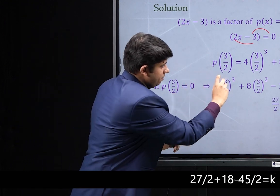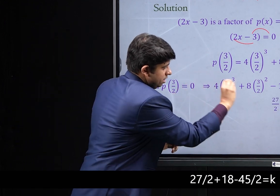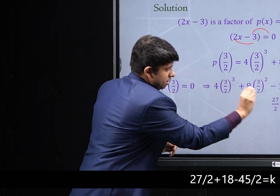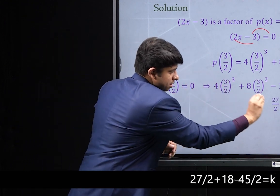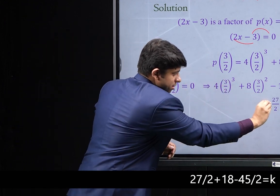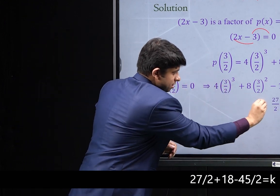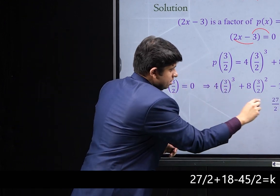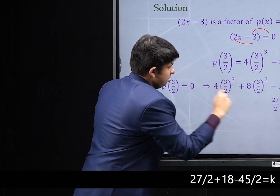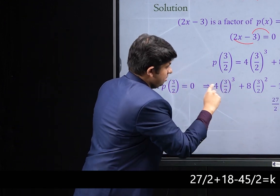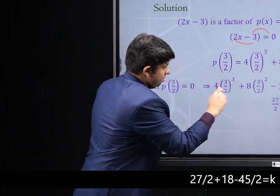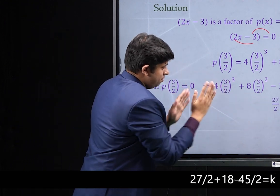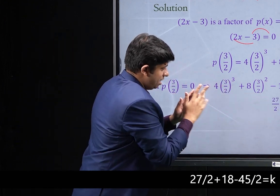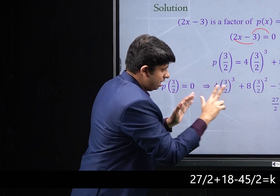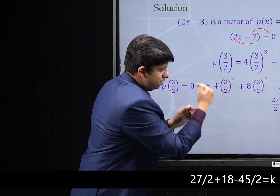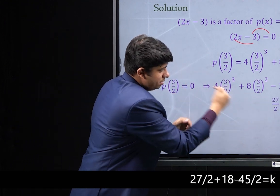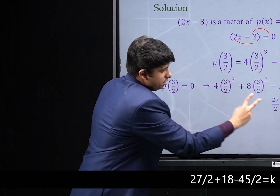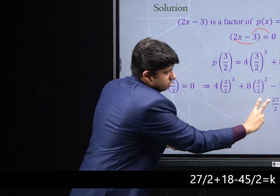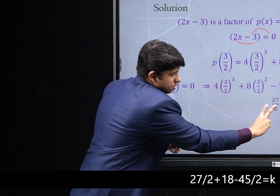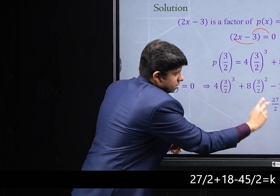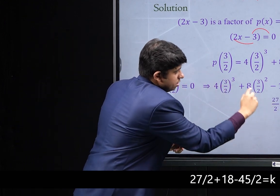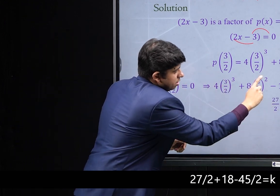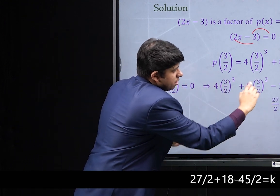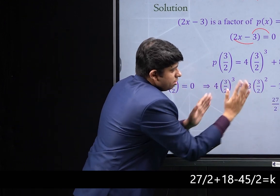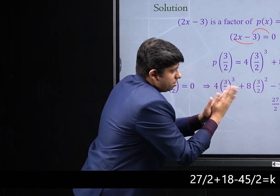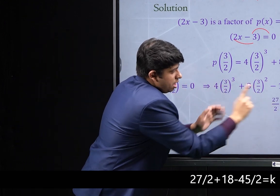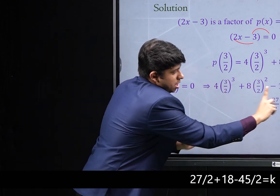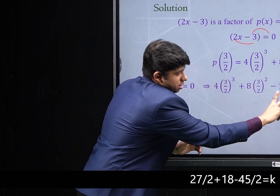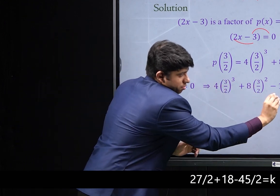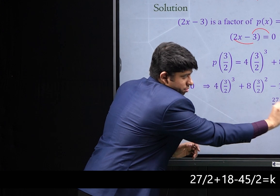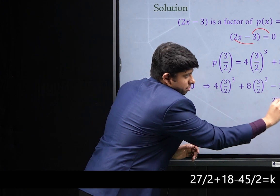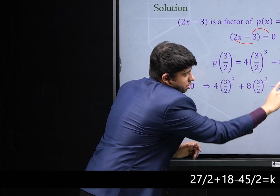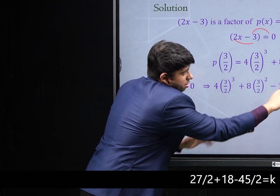27/2 ప్లస్ 18 మైనస్ 45/2 k.